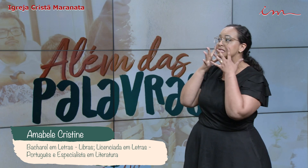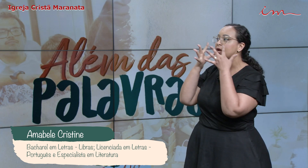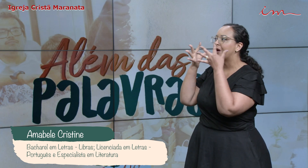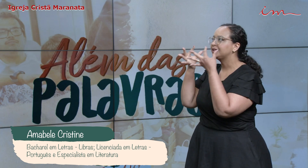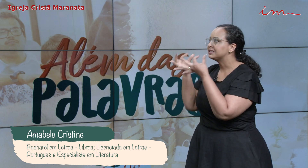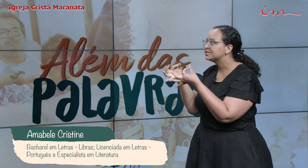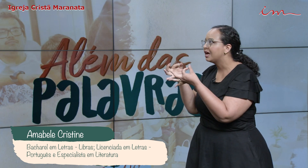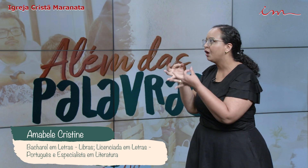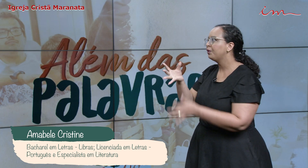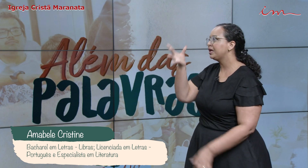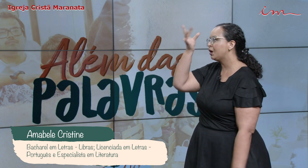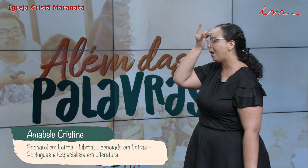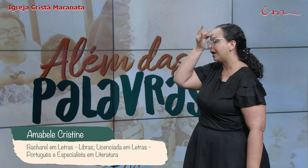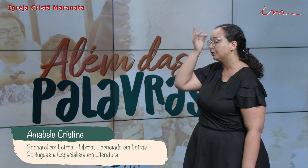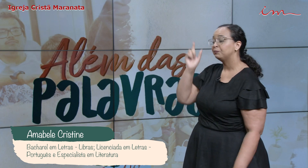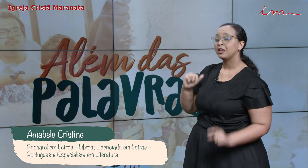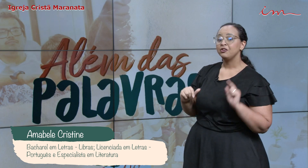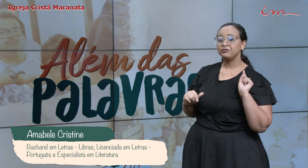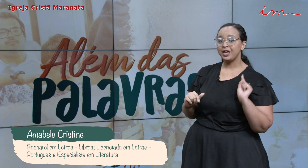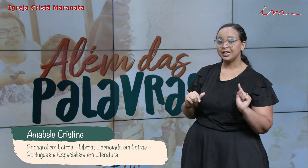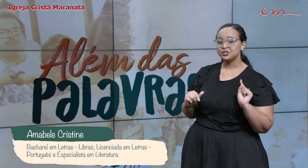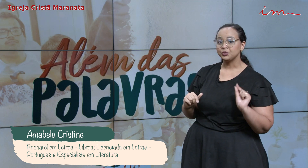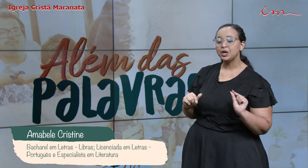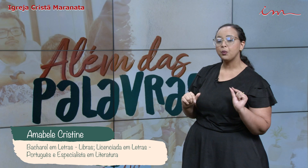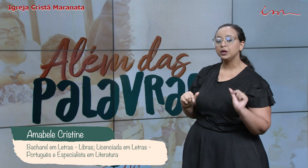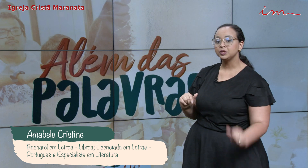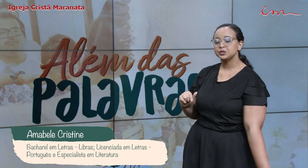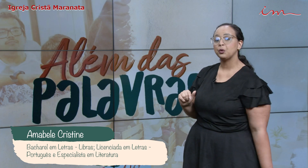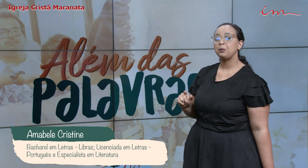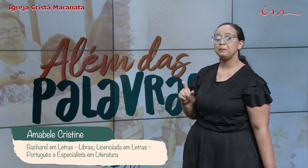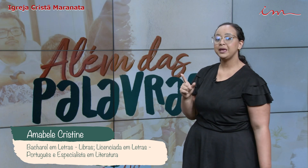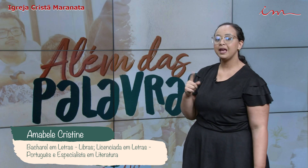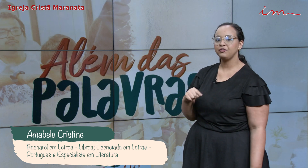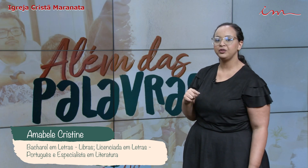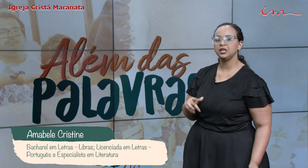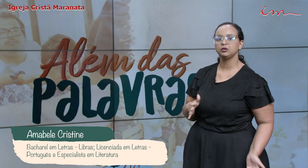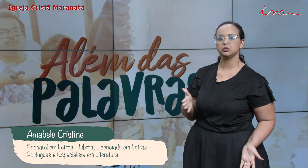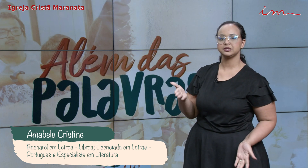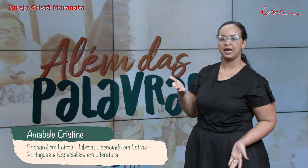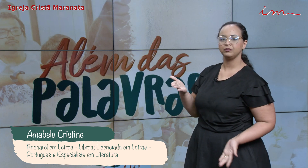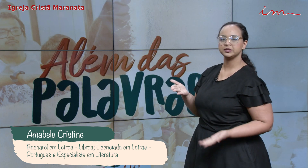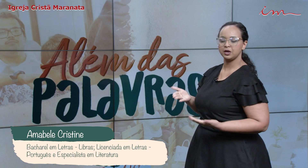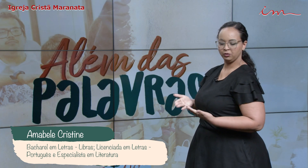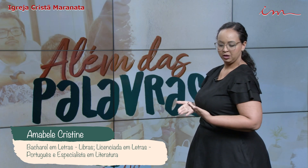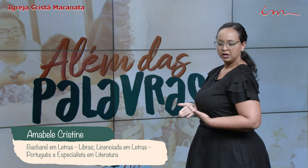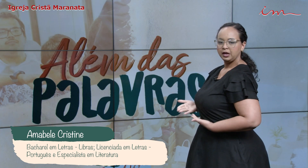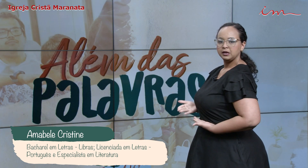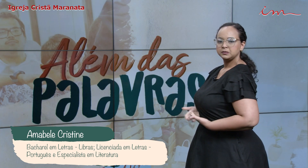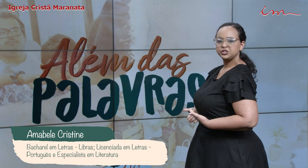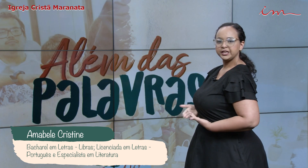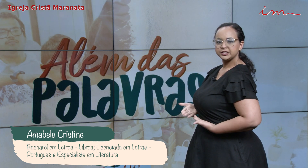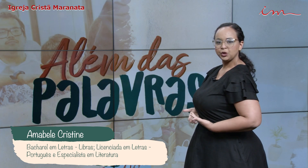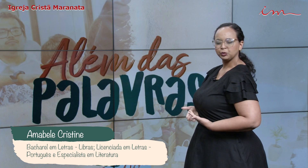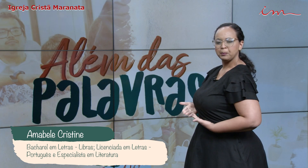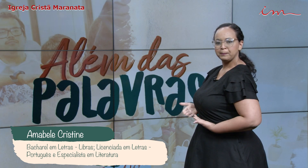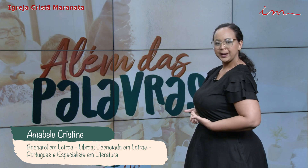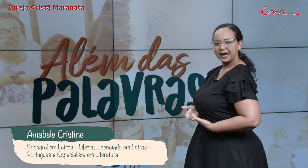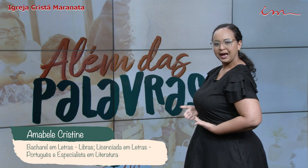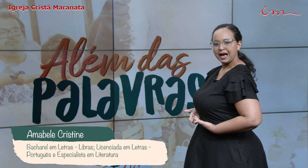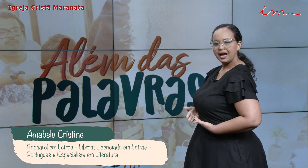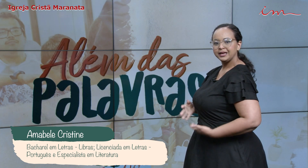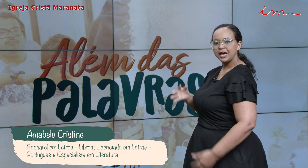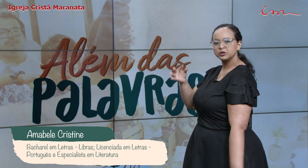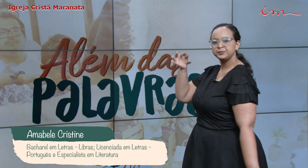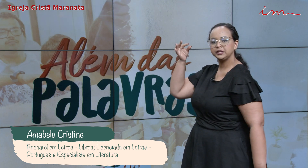eles prestam atenção e guardam. Vejam que quando eu estou me referindo aos servos, eu direciono